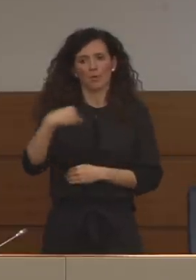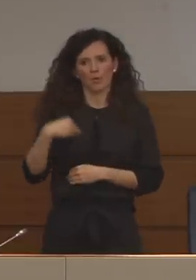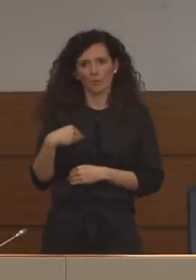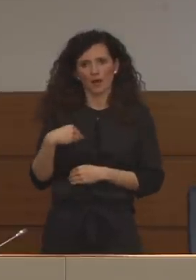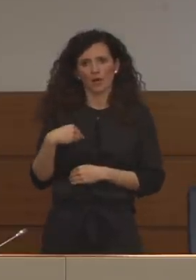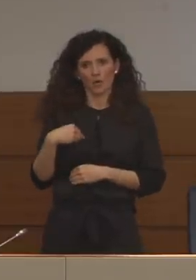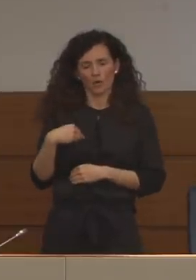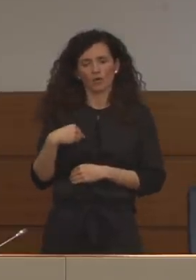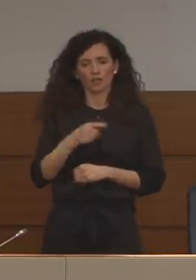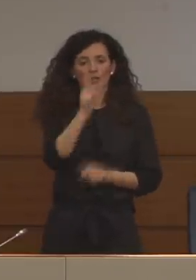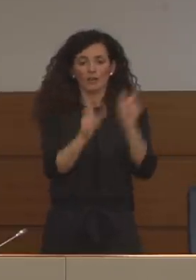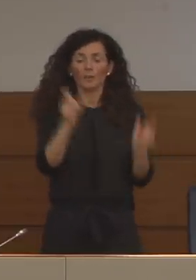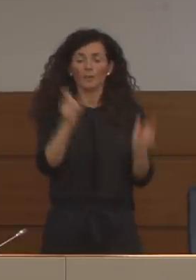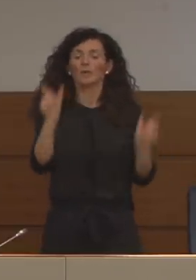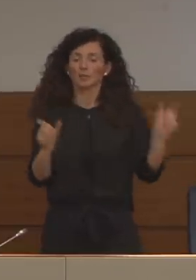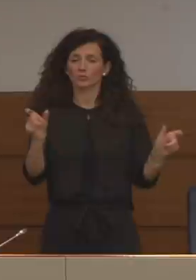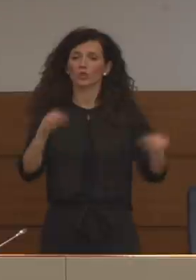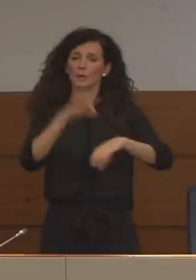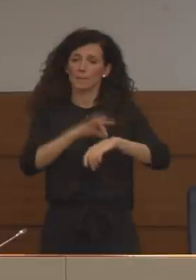assolutamente